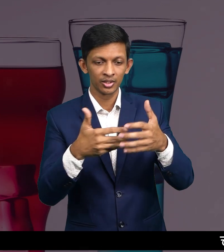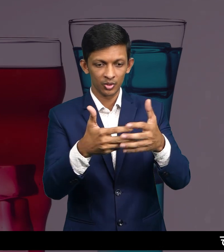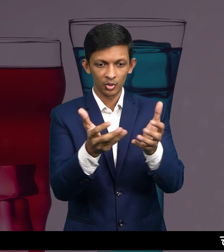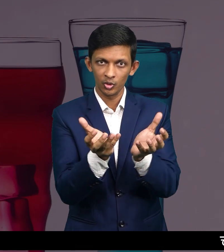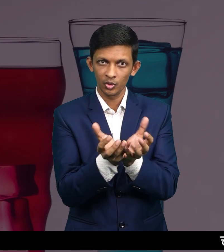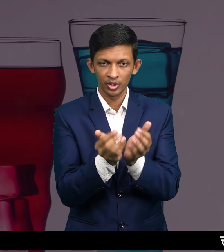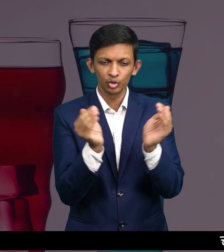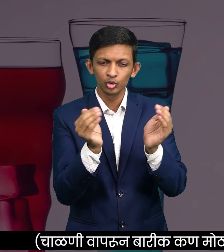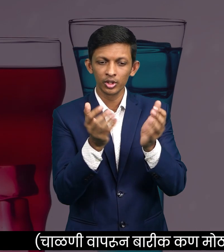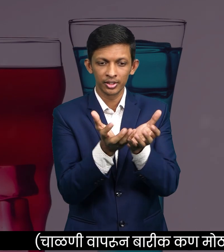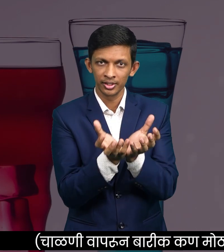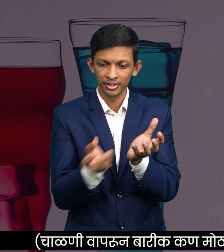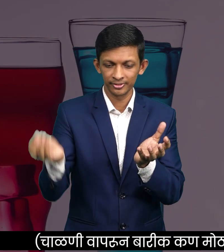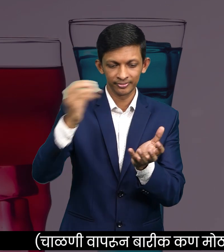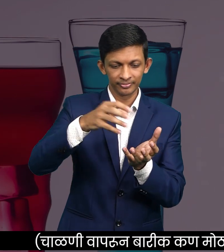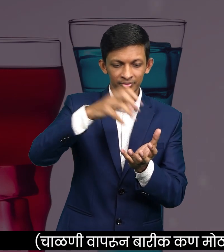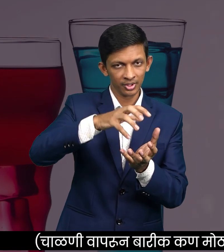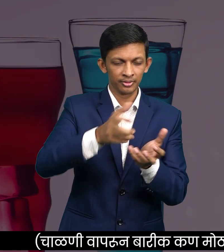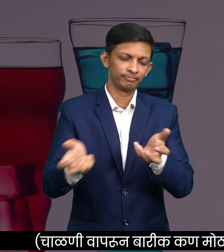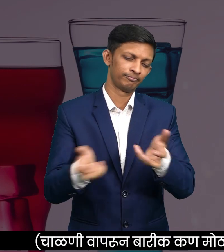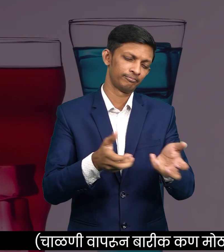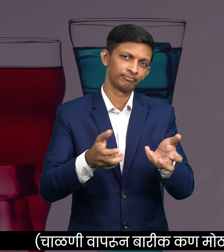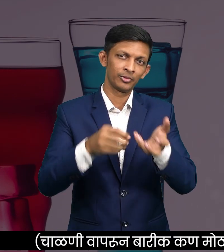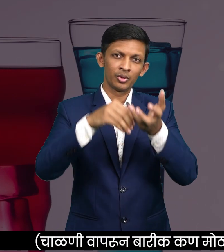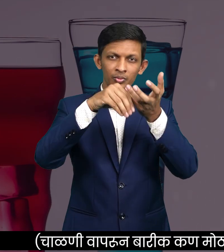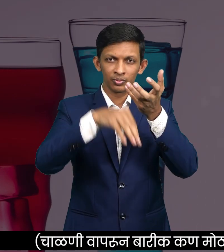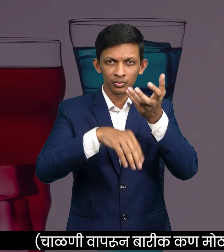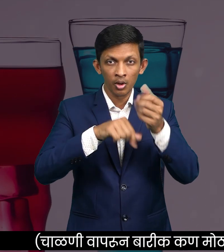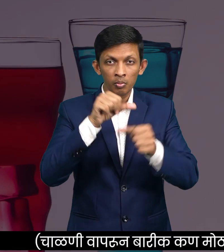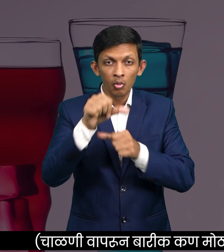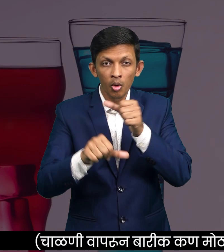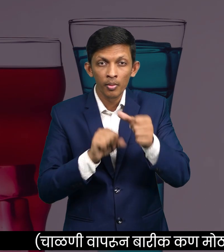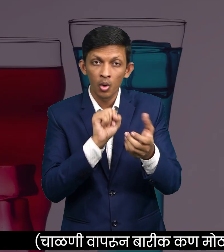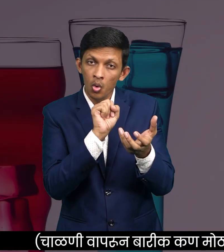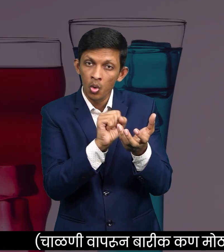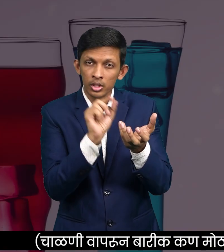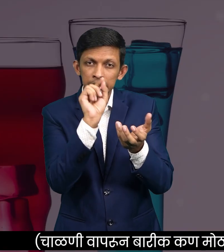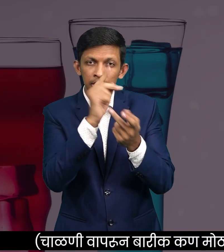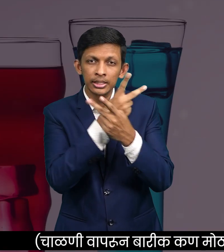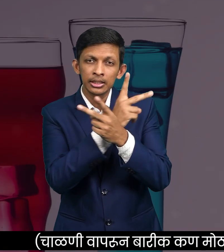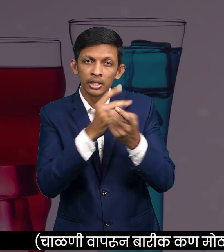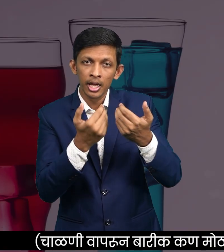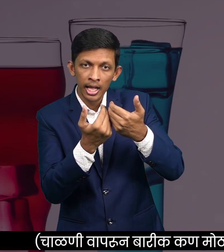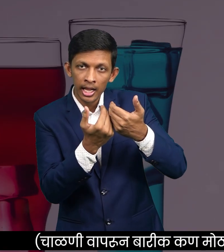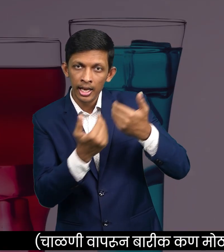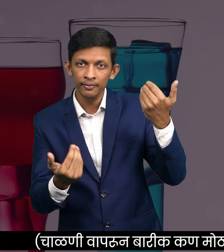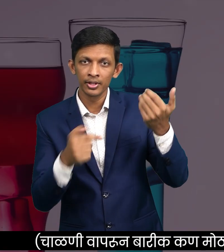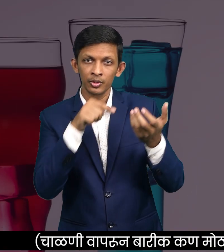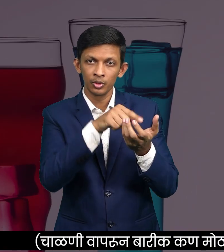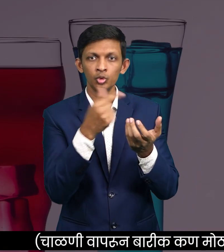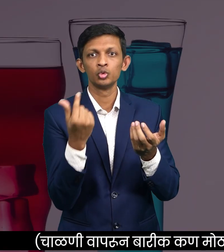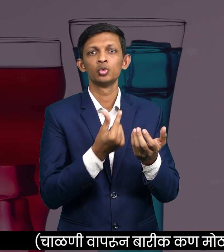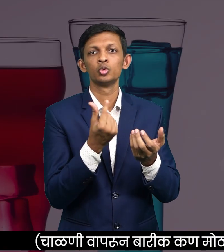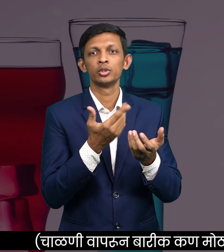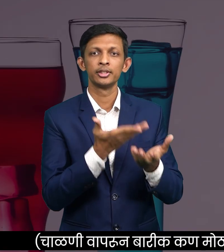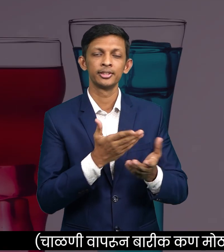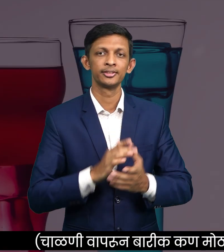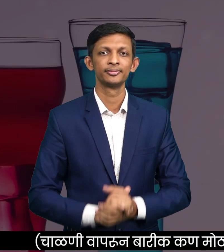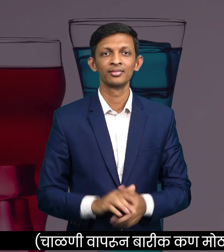चाळणी, चाळणी वापरून बारीक कण मोठ्या कणांपासून वेगळे करण्याची प्रक्रिया.